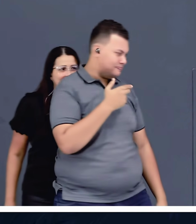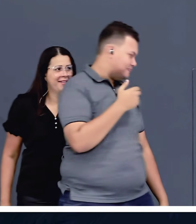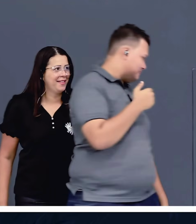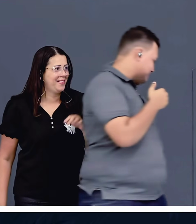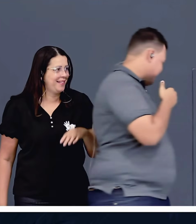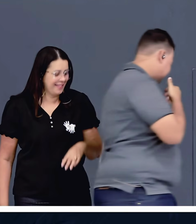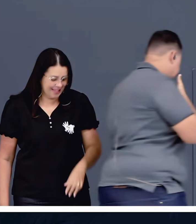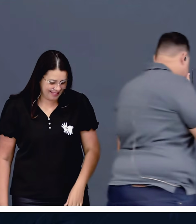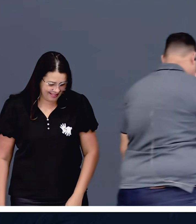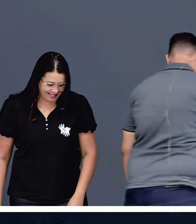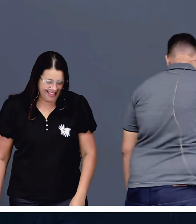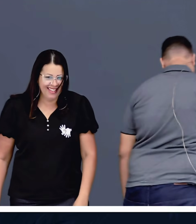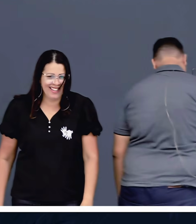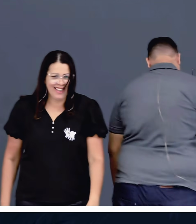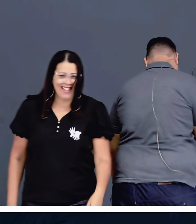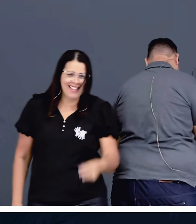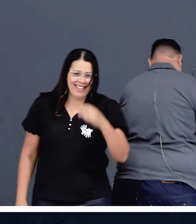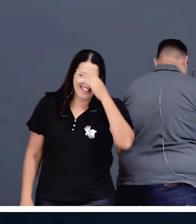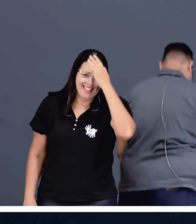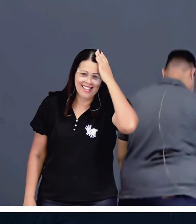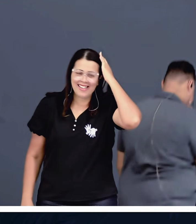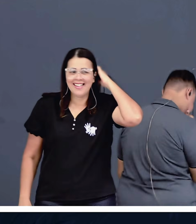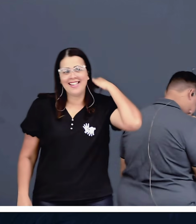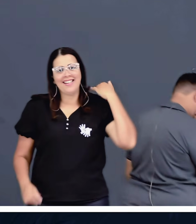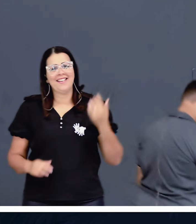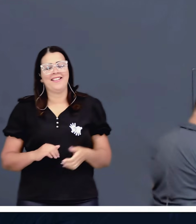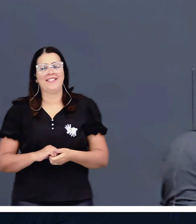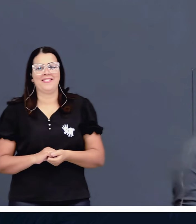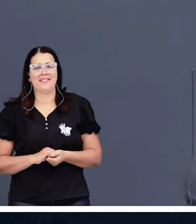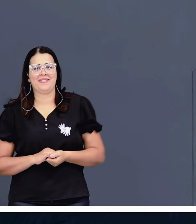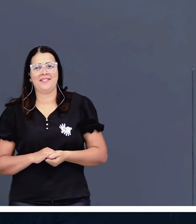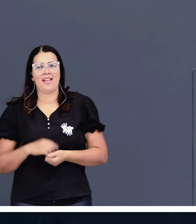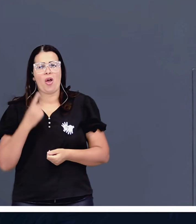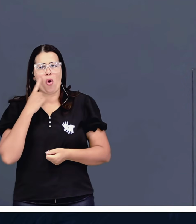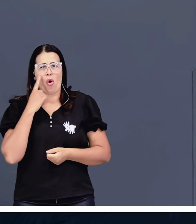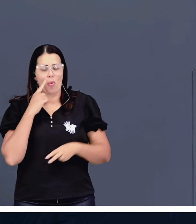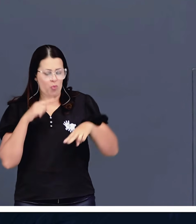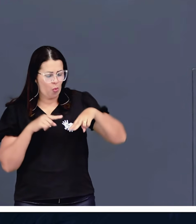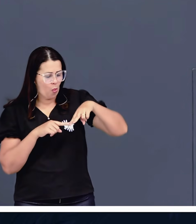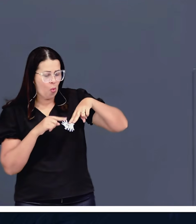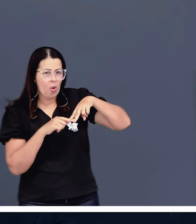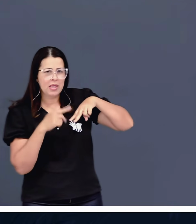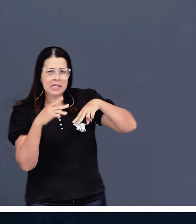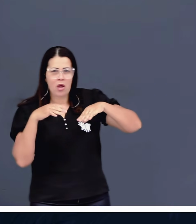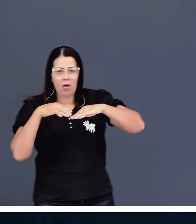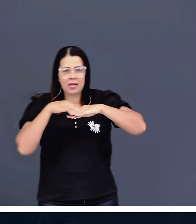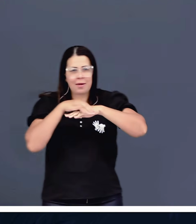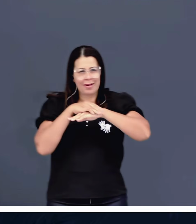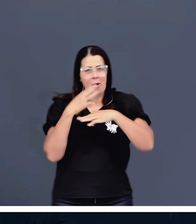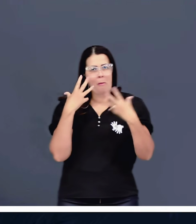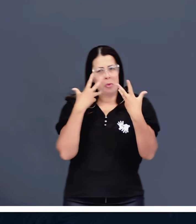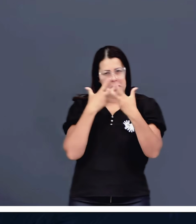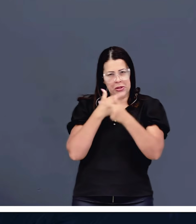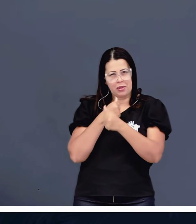Hã? Já imaginou? Olhe para o seu sapato aí, olhe para o seu sapato. Cada sapato bonito aí, olhe para ele aí, hein,